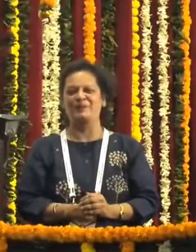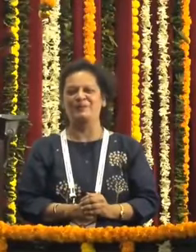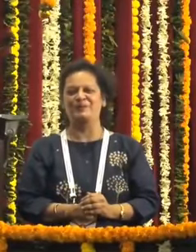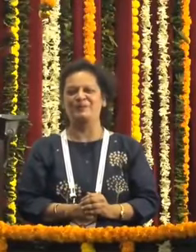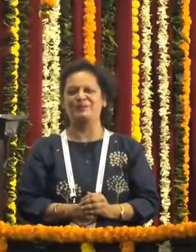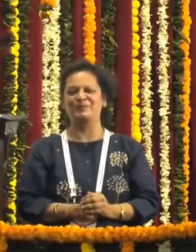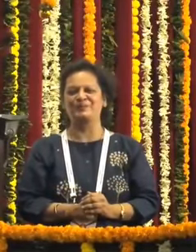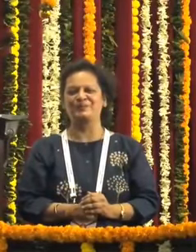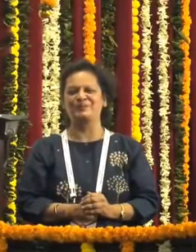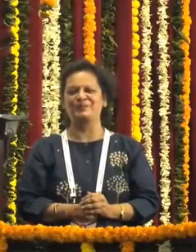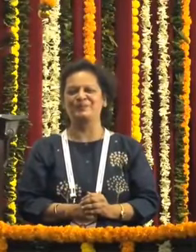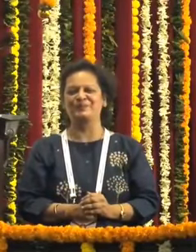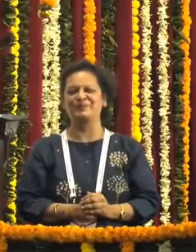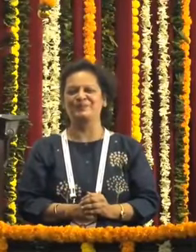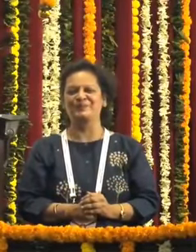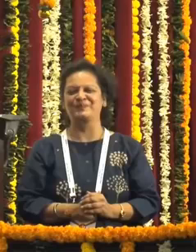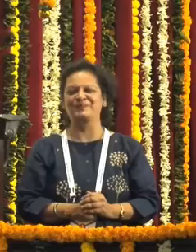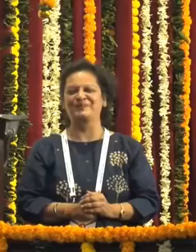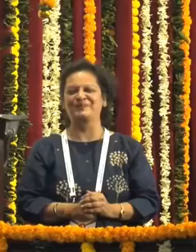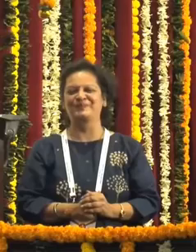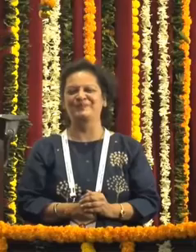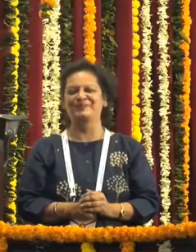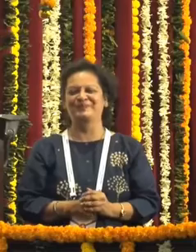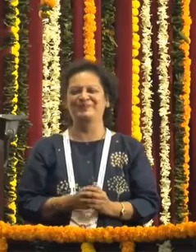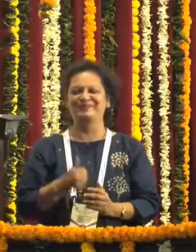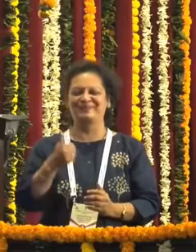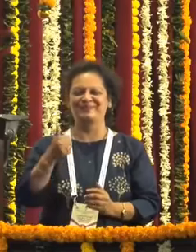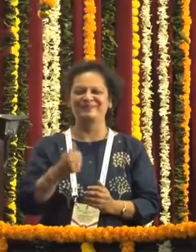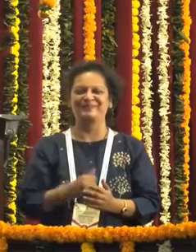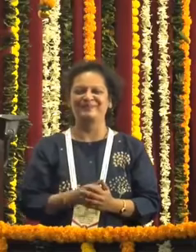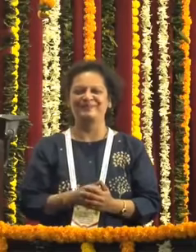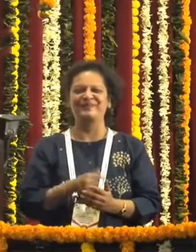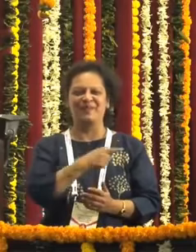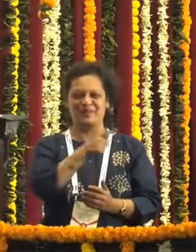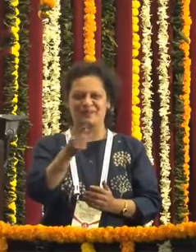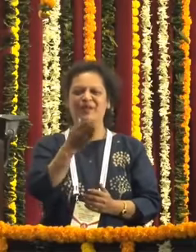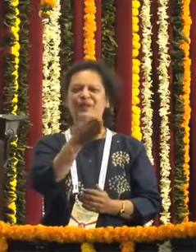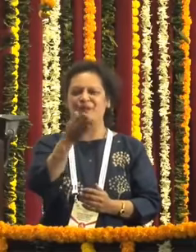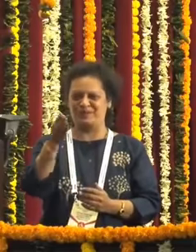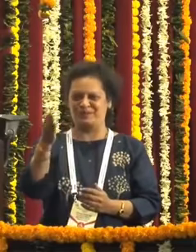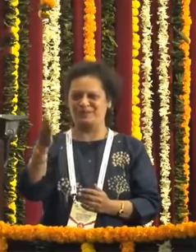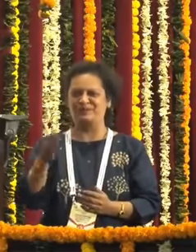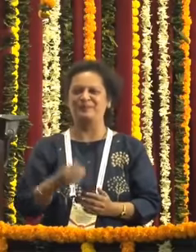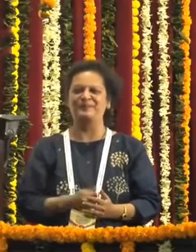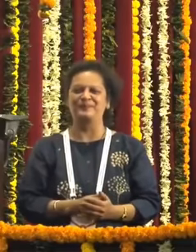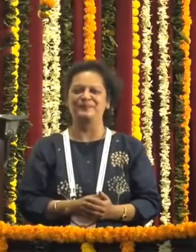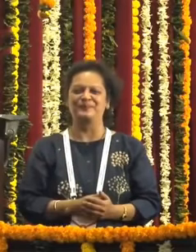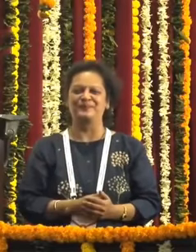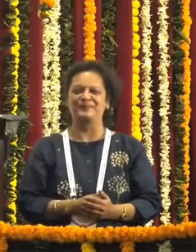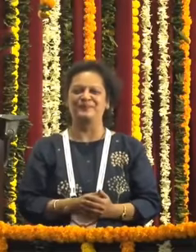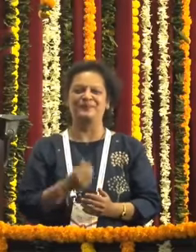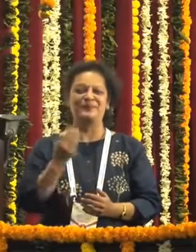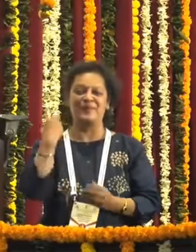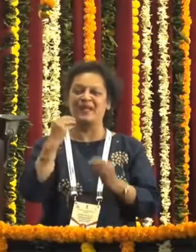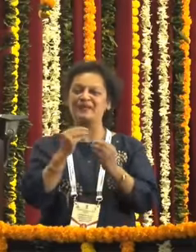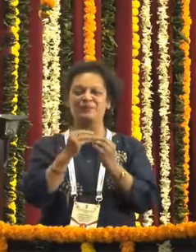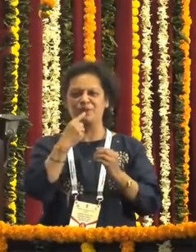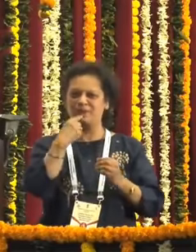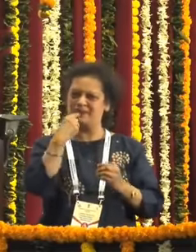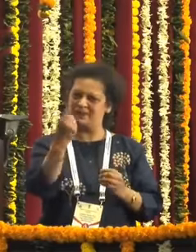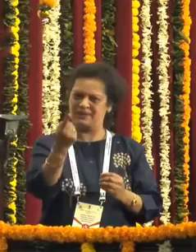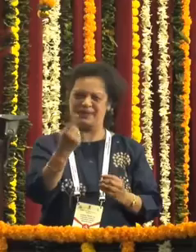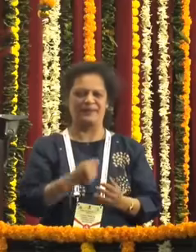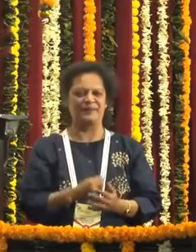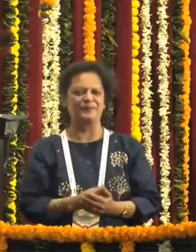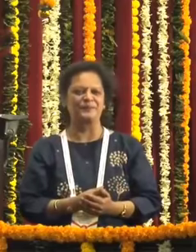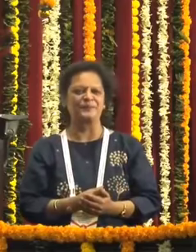आणि म्हणून मी आपल्याला खूप खूप या ठिकाणी शुभेच्छा देतो. मगाशी बच्चू भाऊने ज्या काही